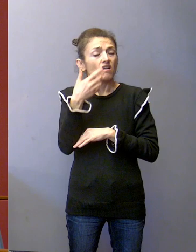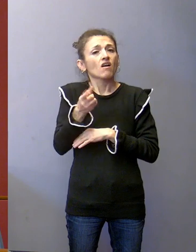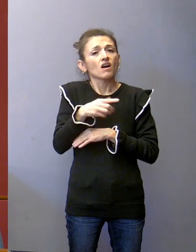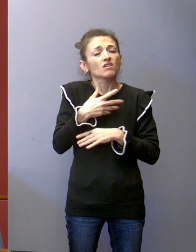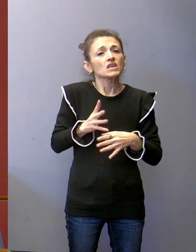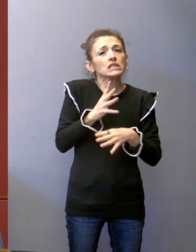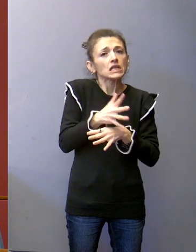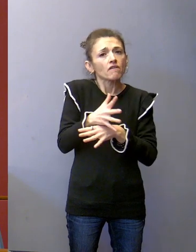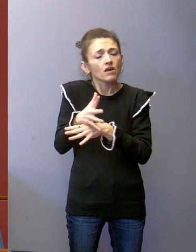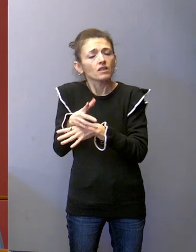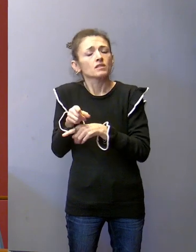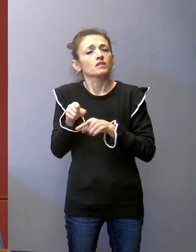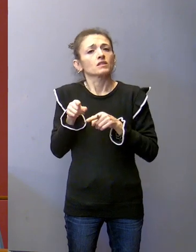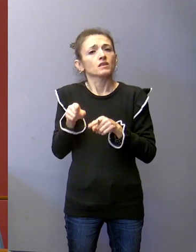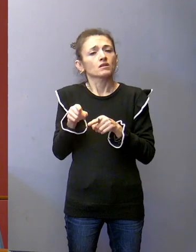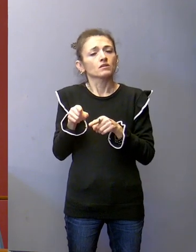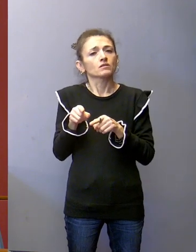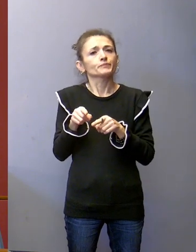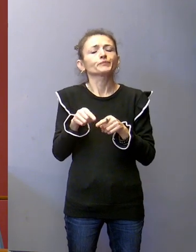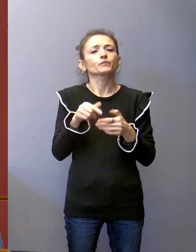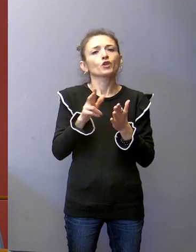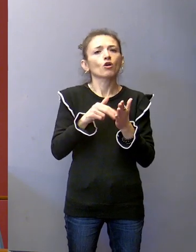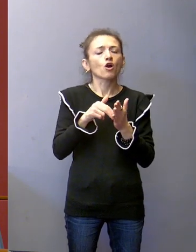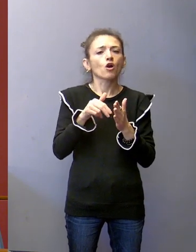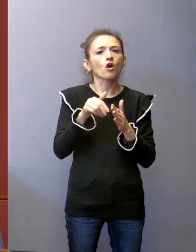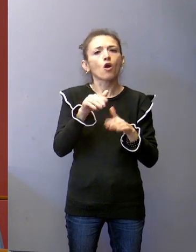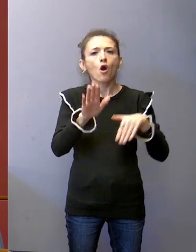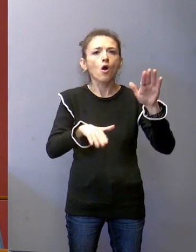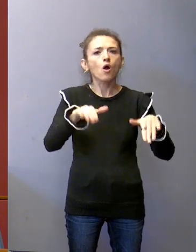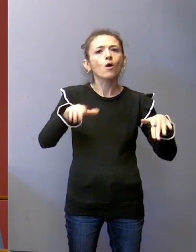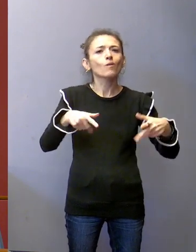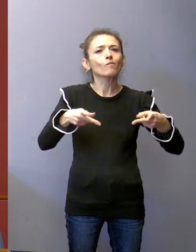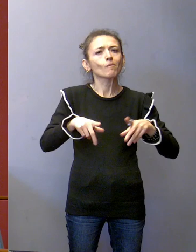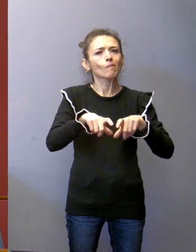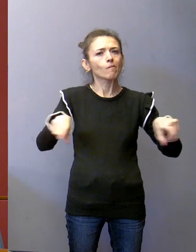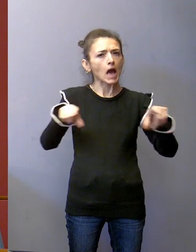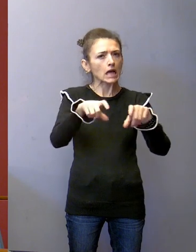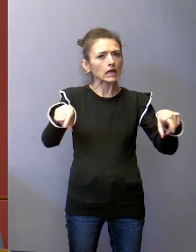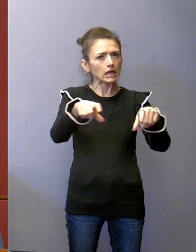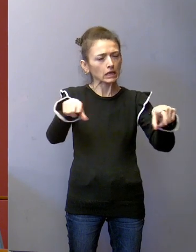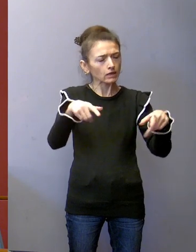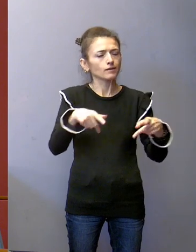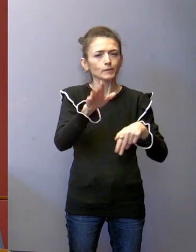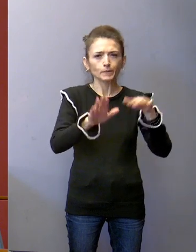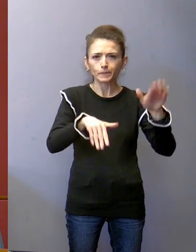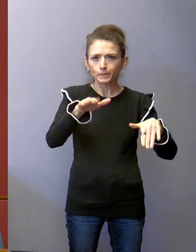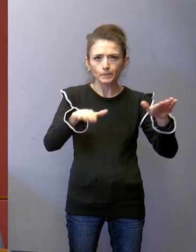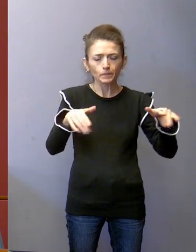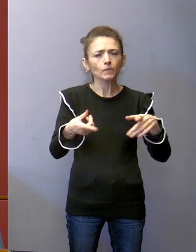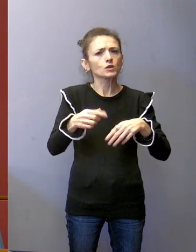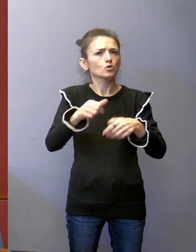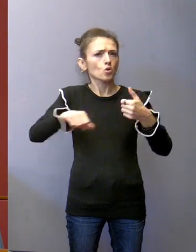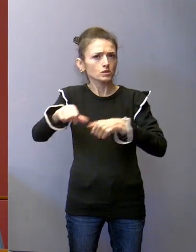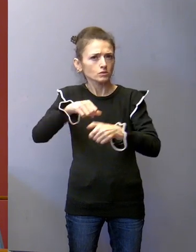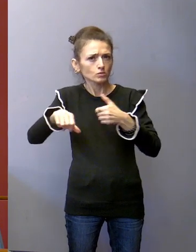di ricolatura della ricolatura della delle panchine a sostituzione e gli interventi